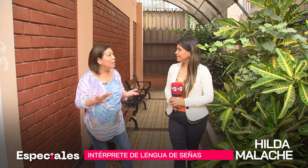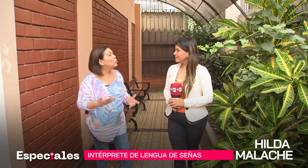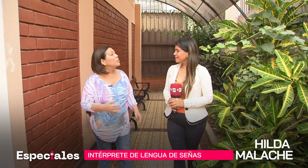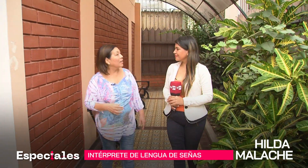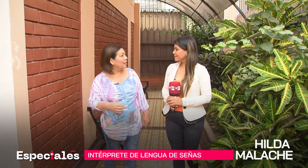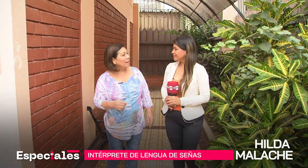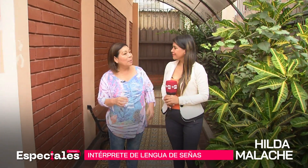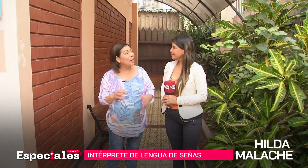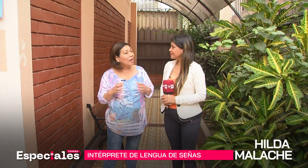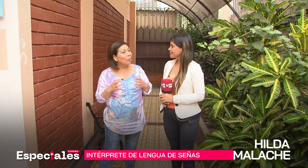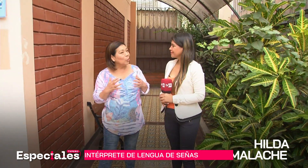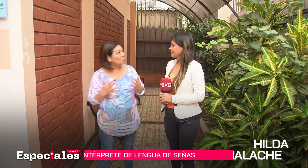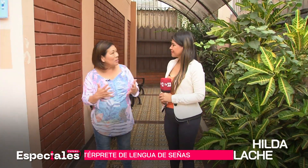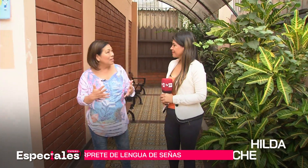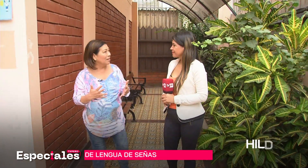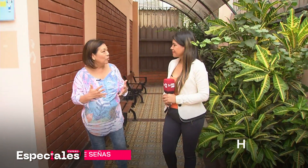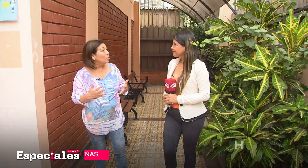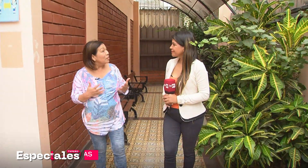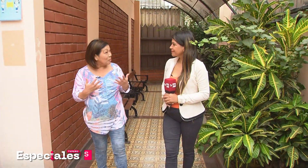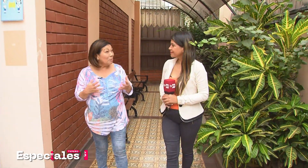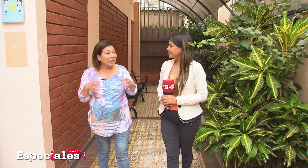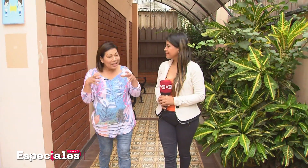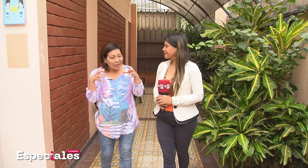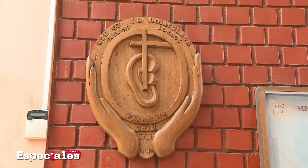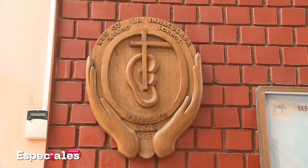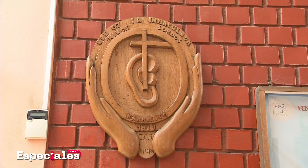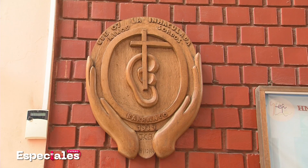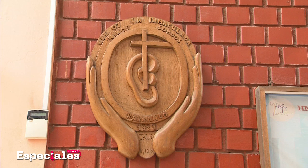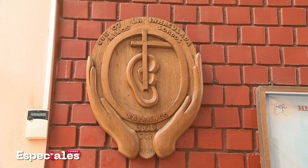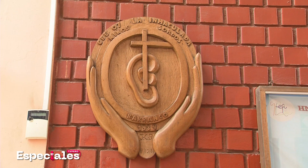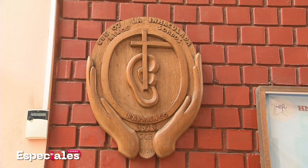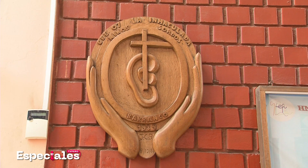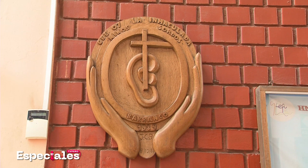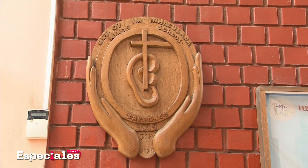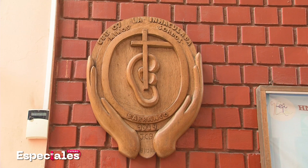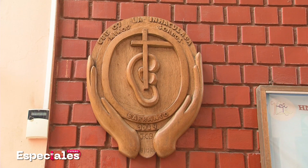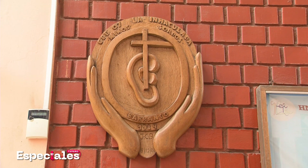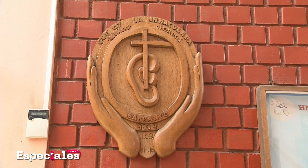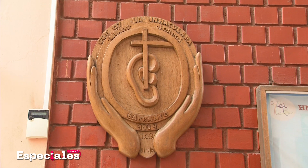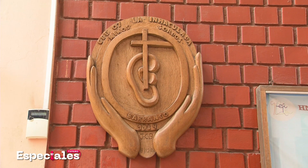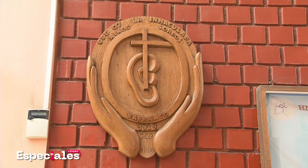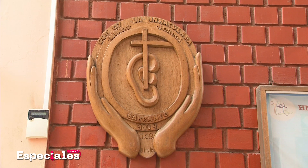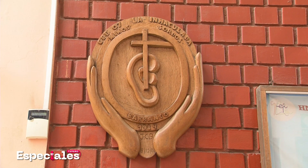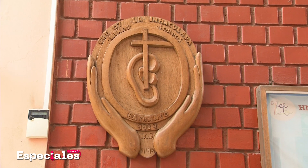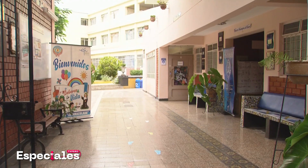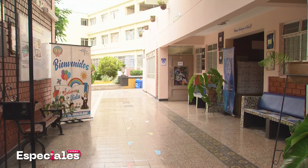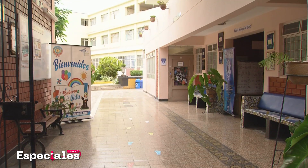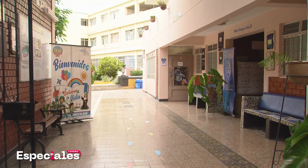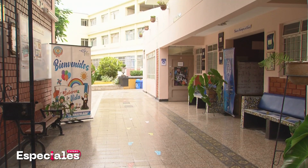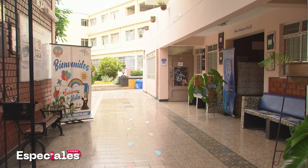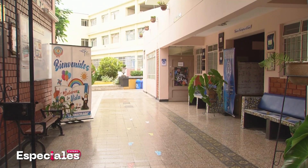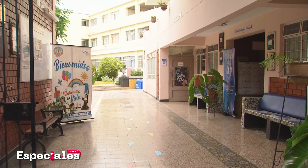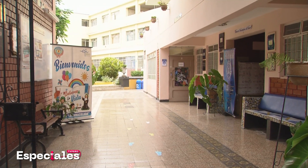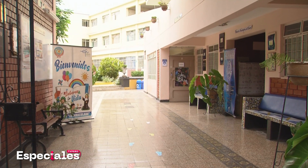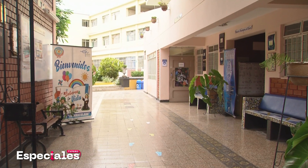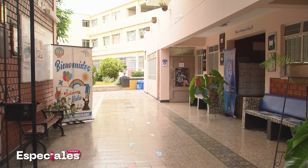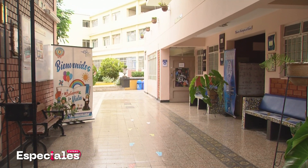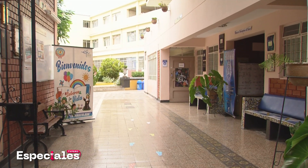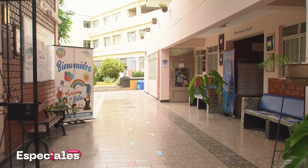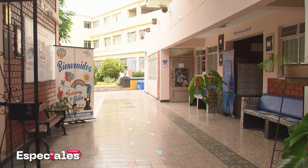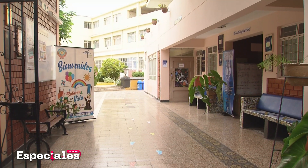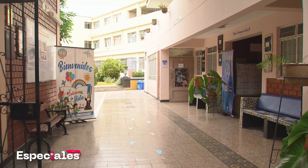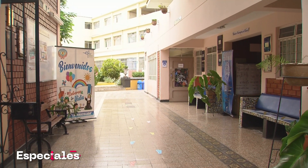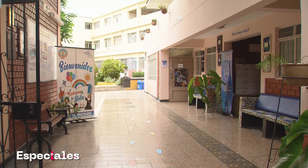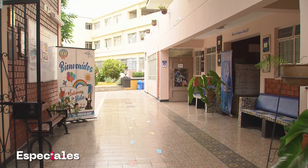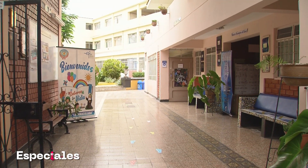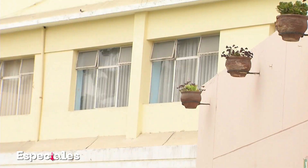sus inicios se quedaban a dormir. ¿Te imaginas? Eran como unos... O sea, ellos se querían tanto, eran como toda